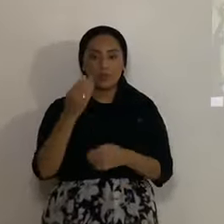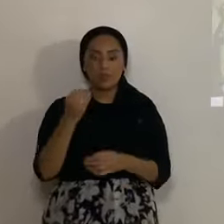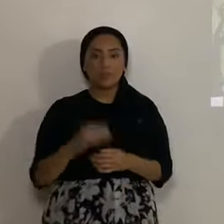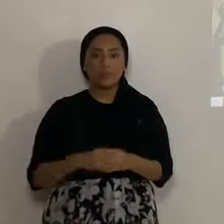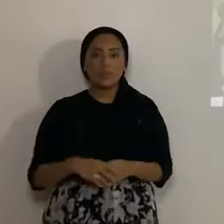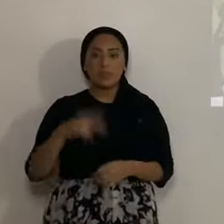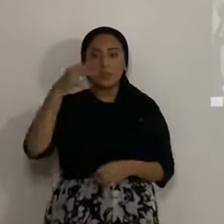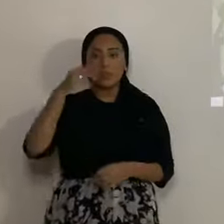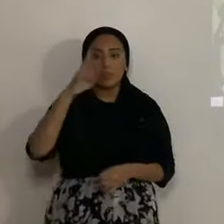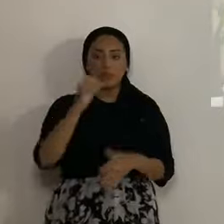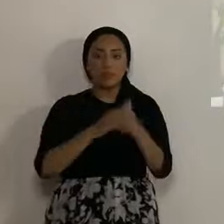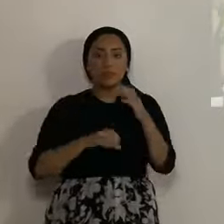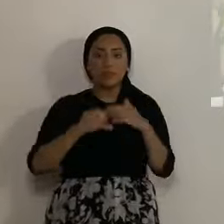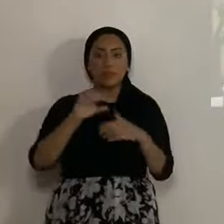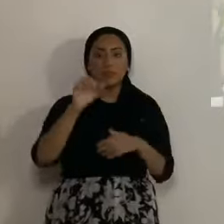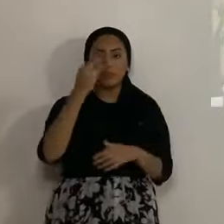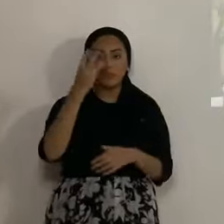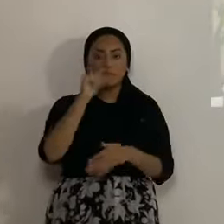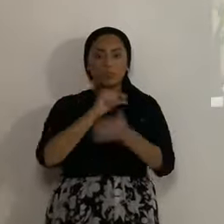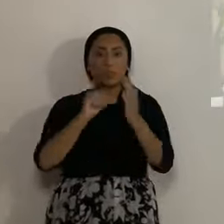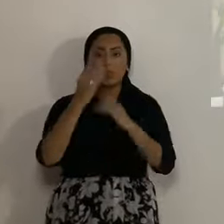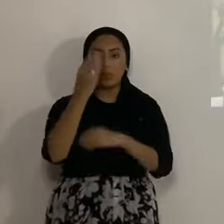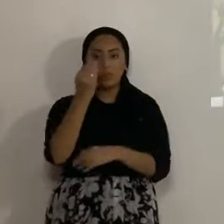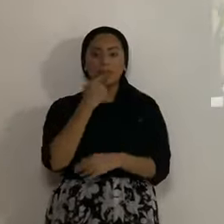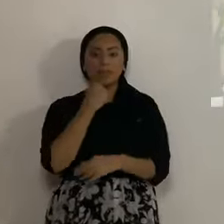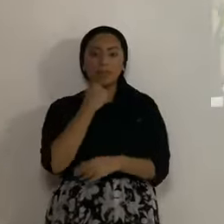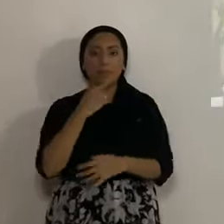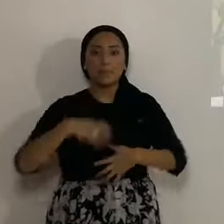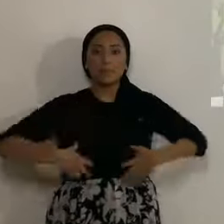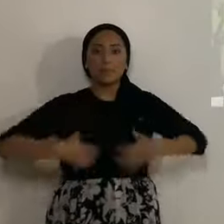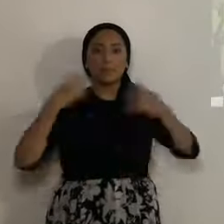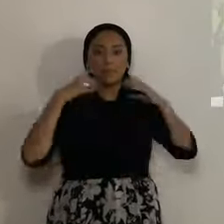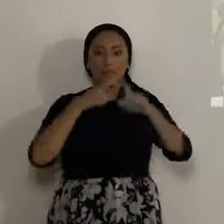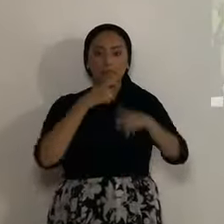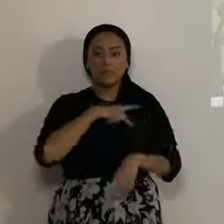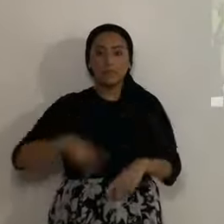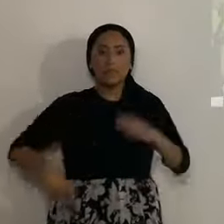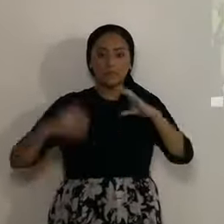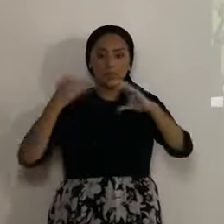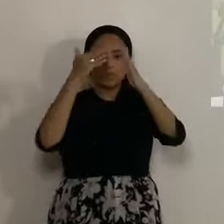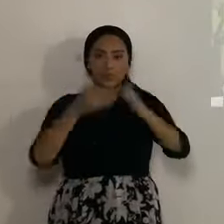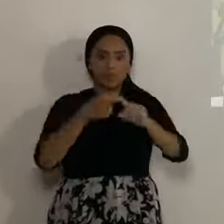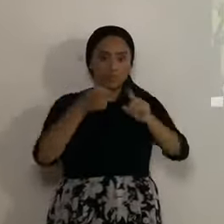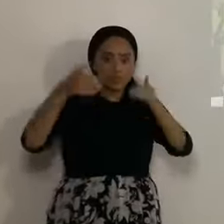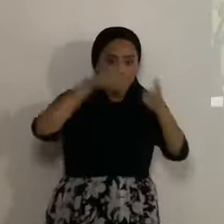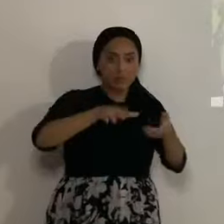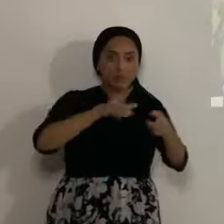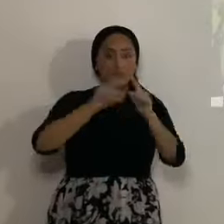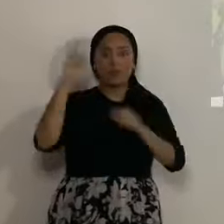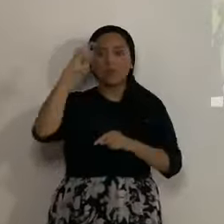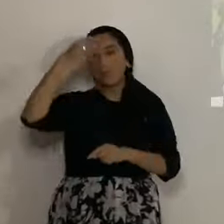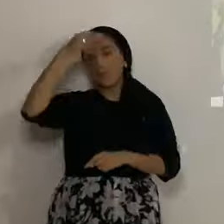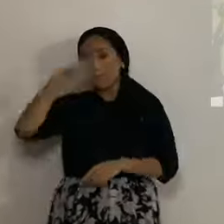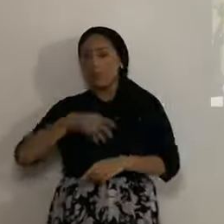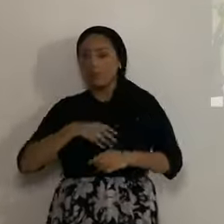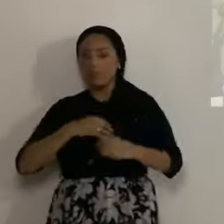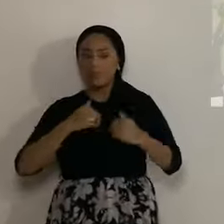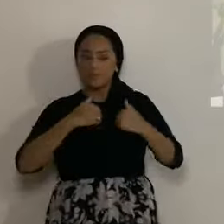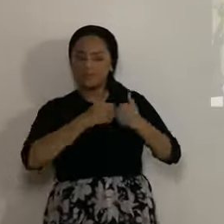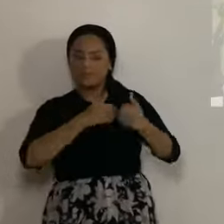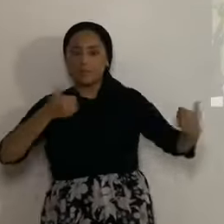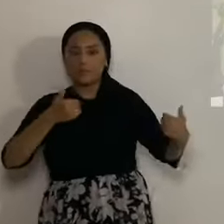Proverbios 16, verso 14, perfecto. La ira del rey es mensajero de muerte, mas el hombre sabio la evitará. El 15,